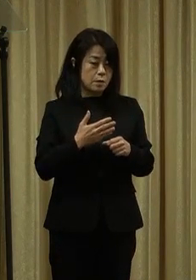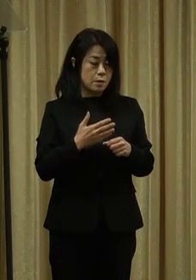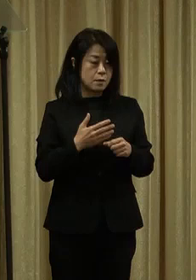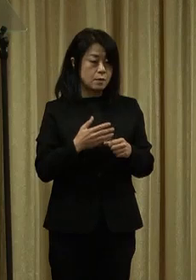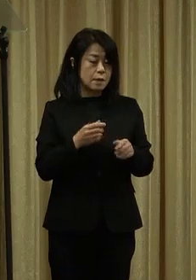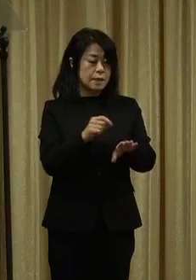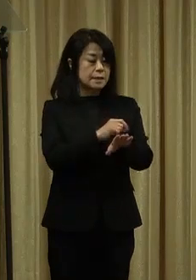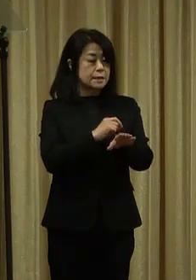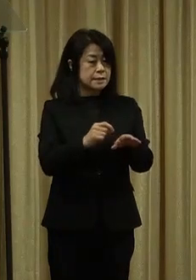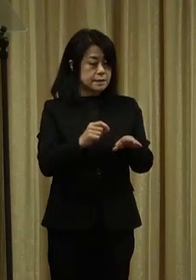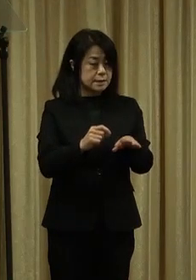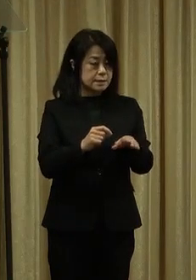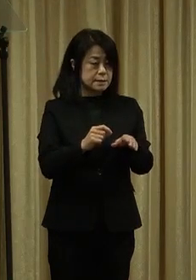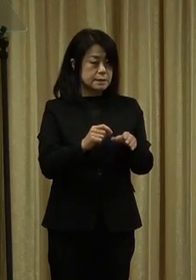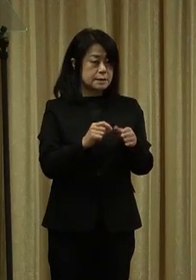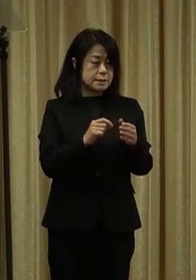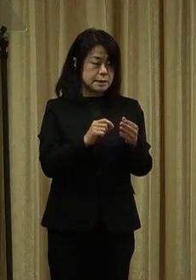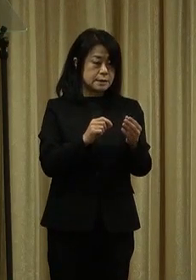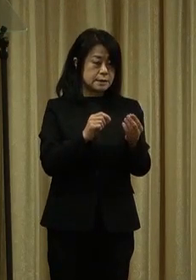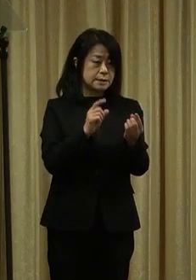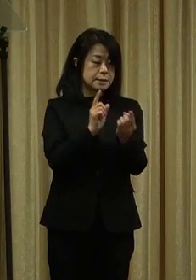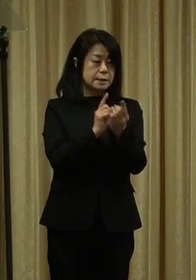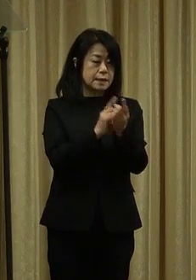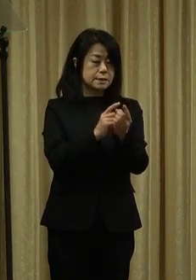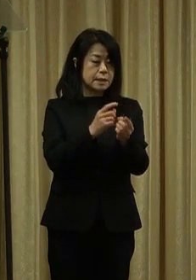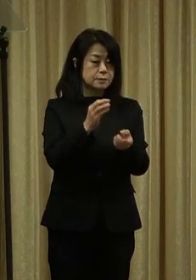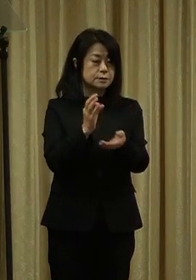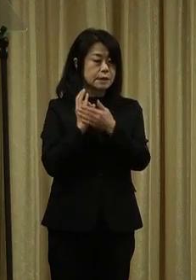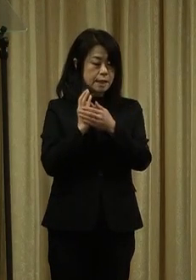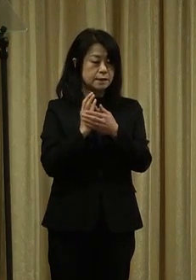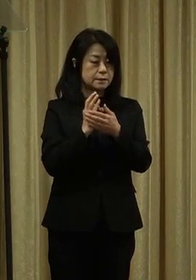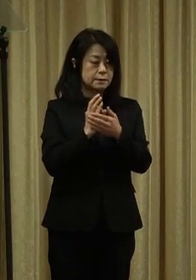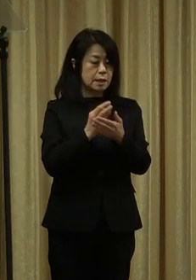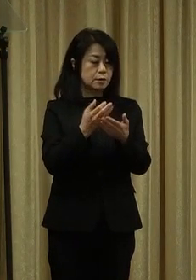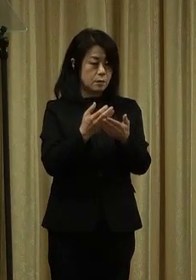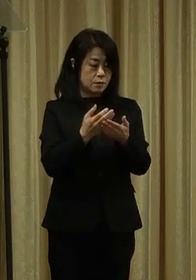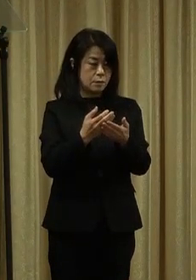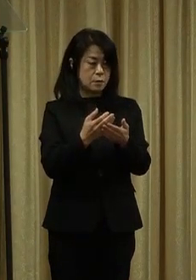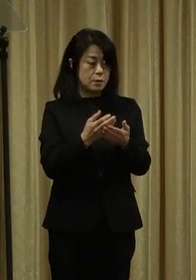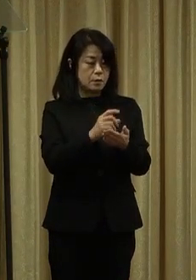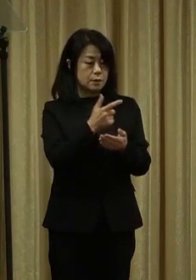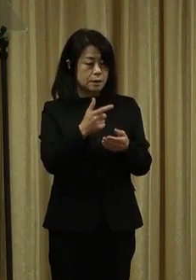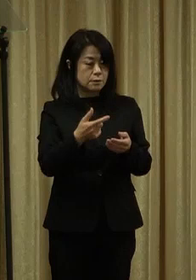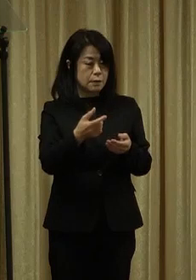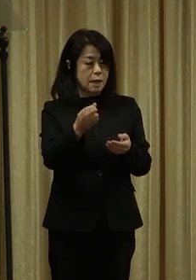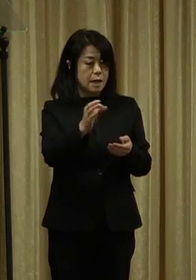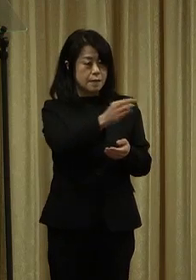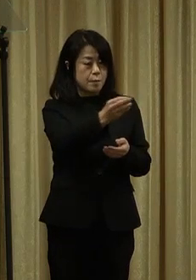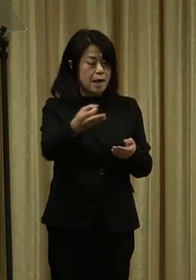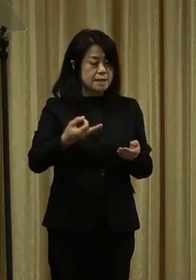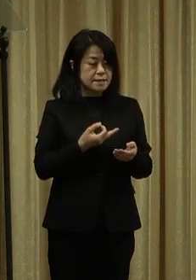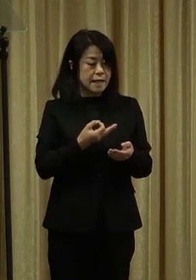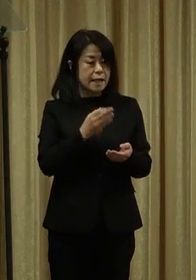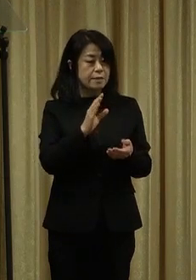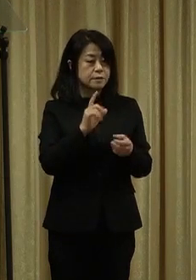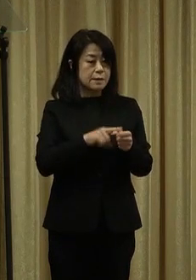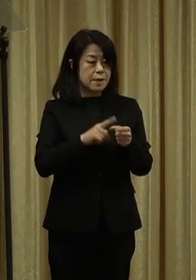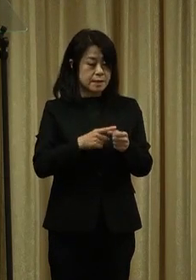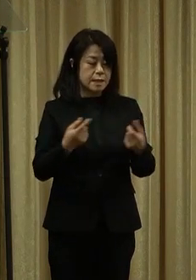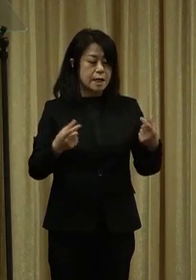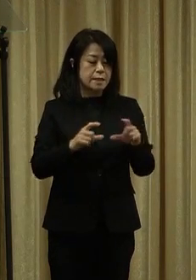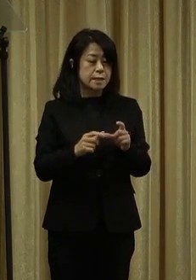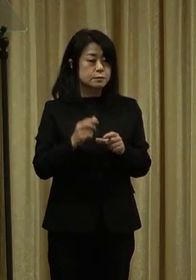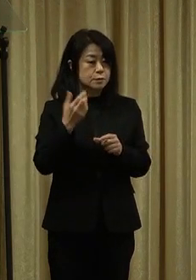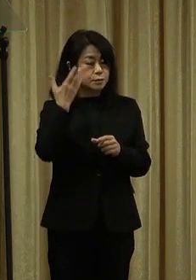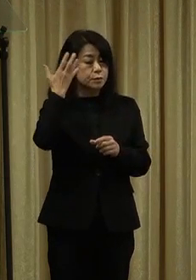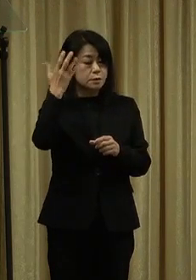債の償還が進むことで令和5年度6年度にかけて減少傾向が続くと見ています。なお今後の中